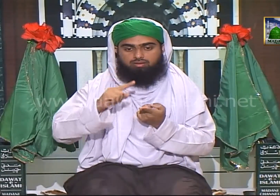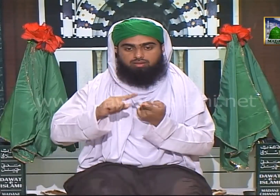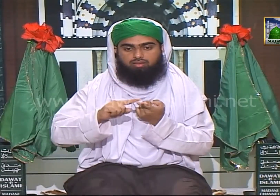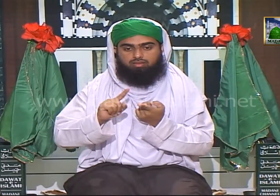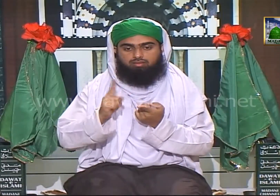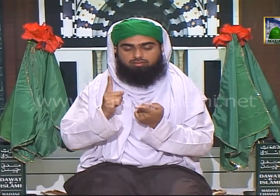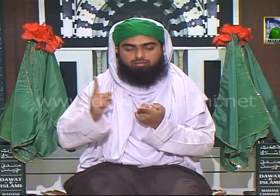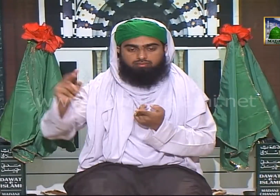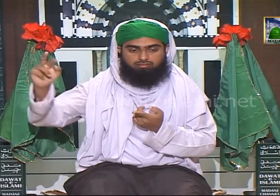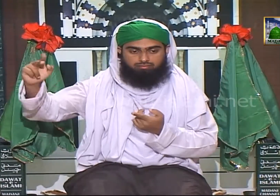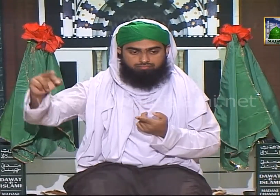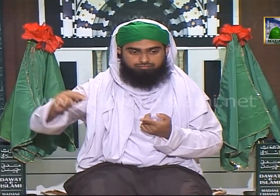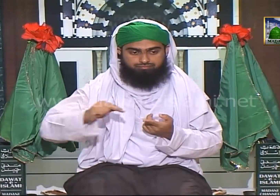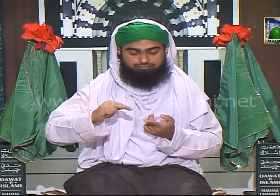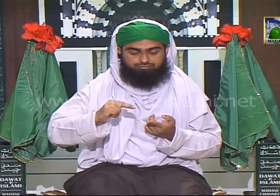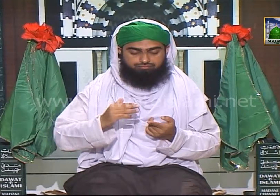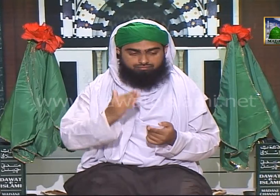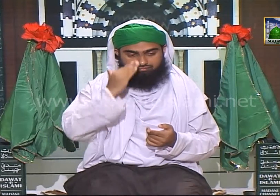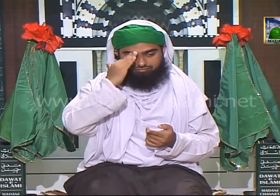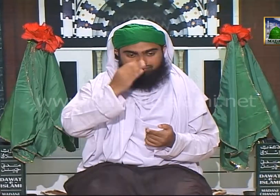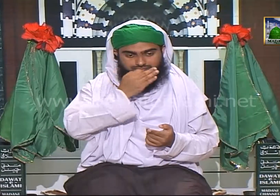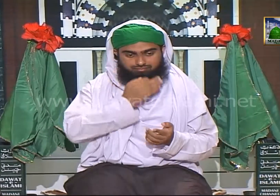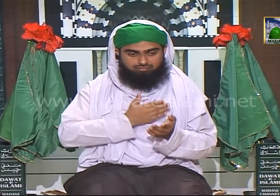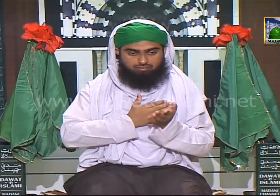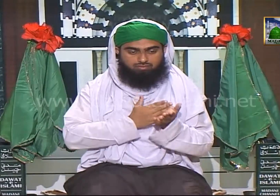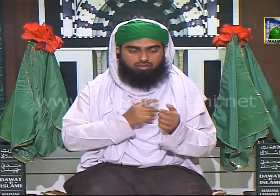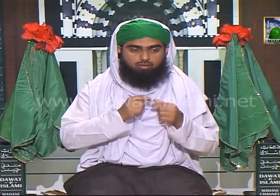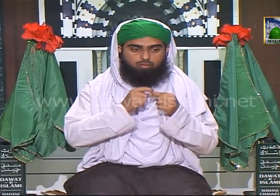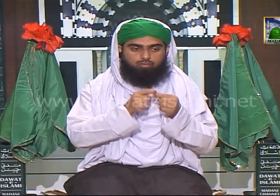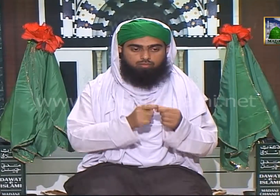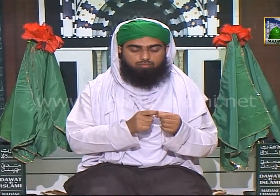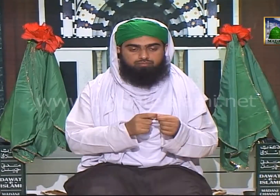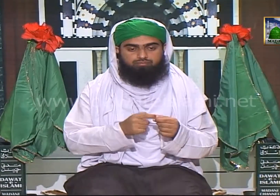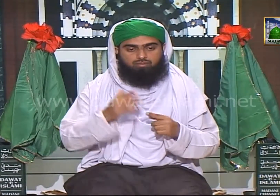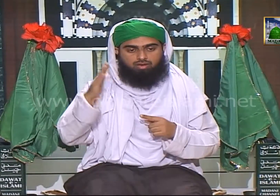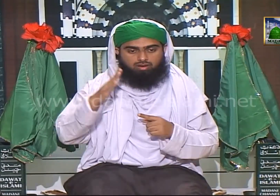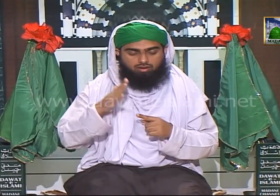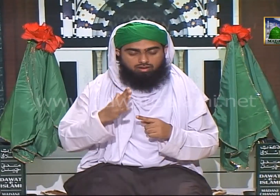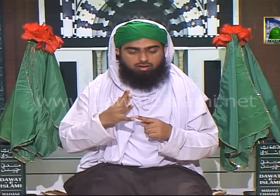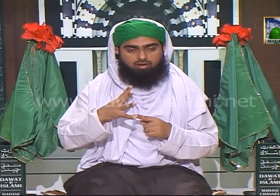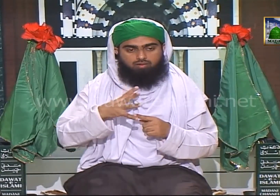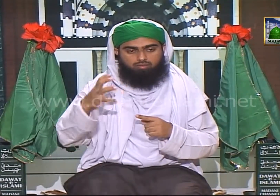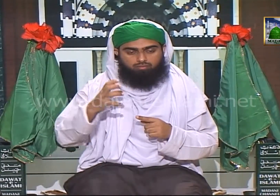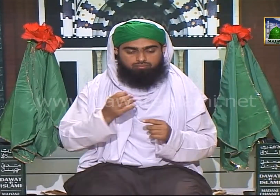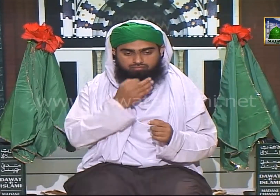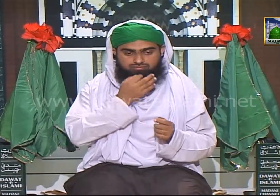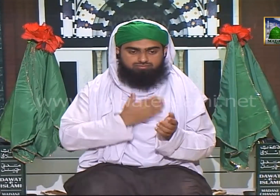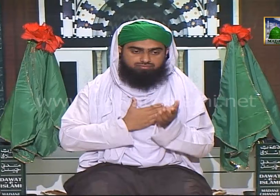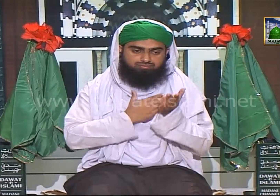ایک شخص حاضر ہوتا ہے اور وہ اپنی تنگ دستی کی شکایت کرتا ہے۔ سرکار مدینہ صلی اللہ تعالی علیہ وسلم نے